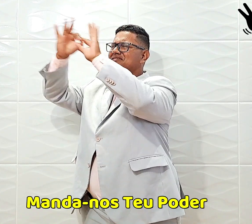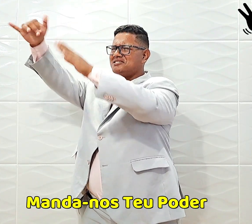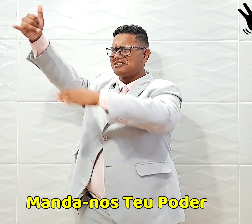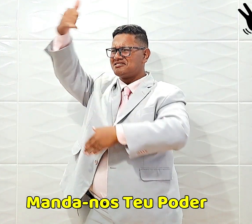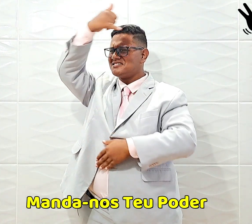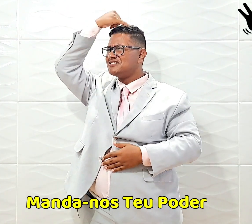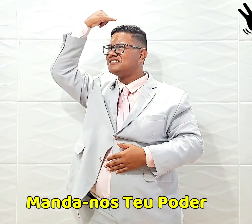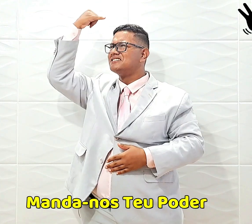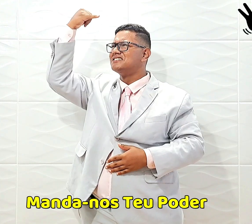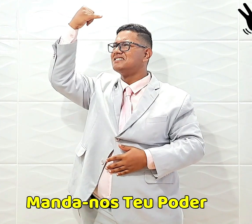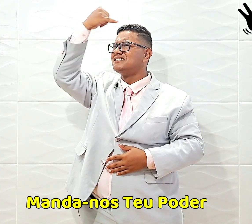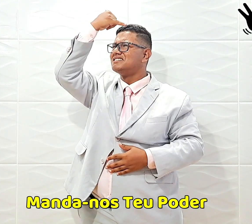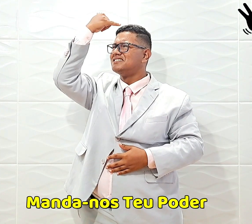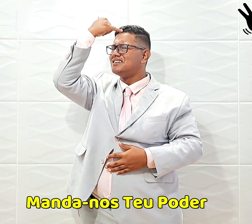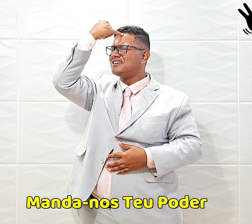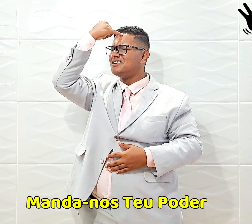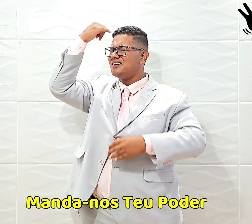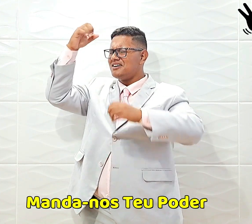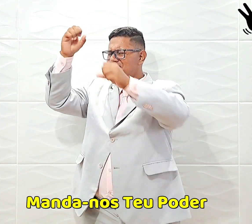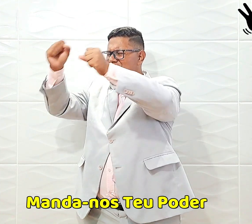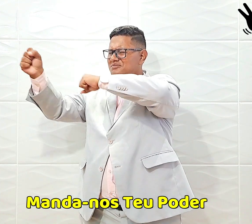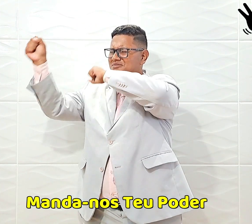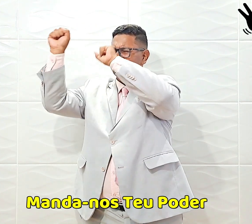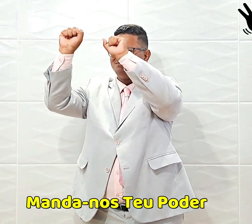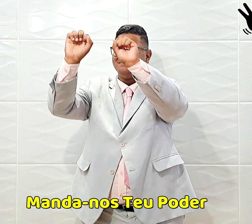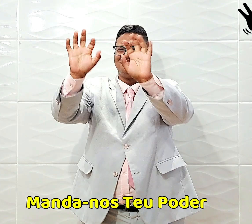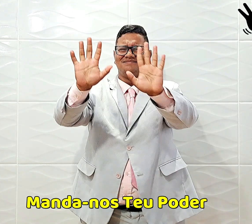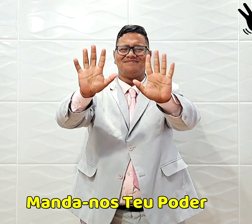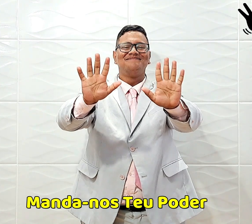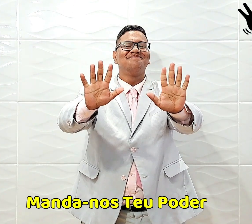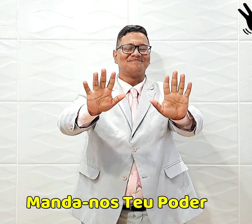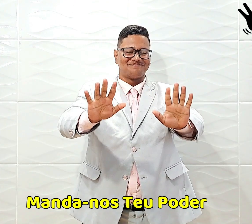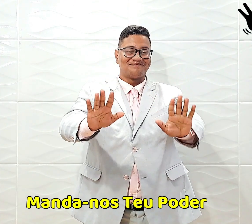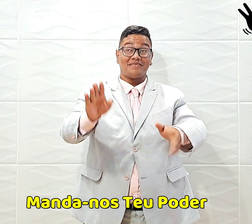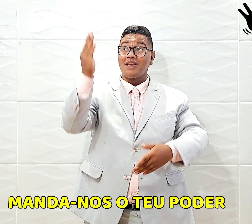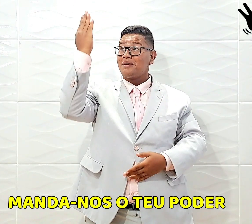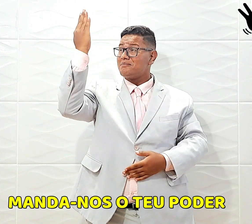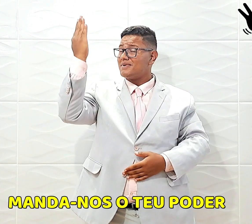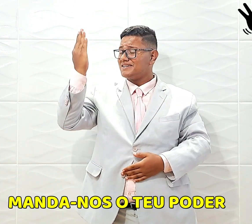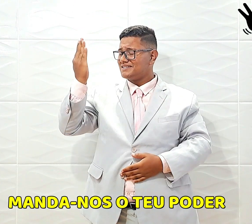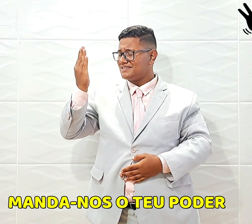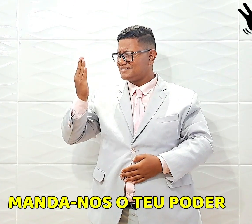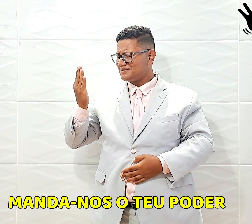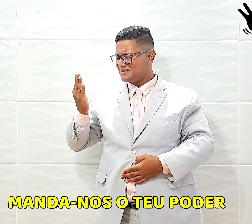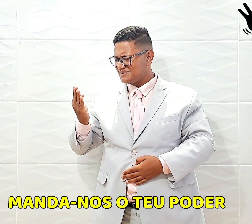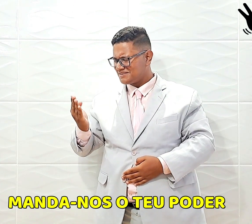-nos teu poder. Manda-nos